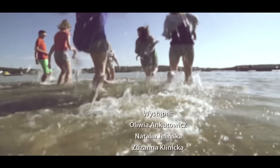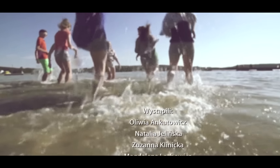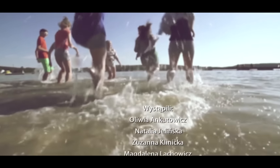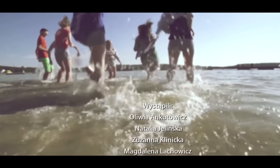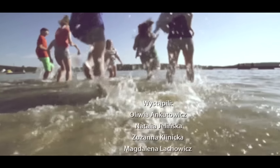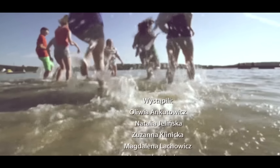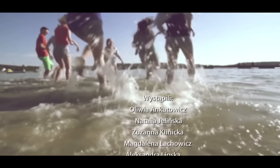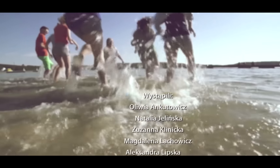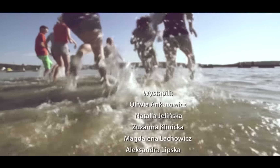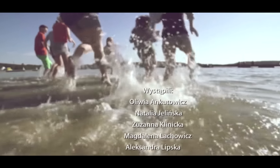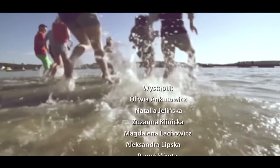Prost Prost Prost